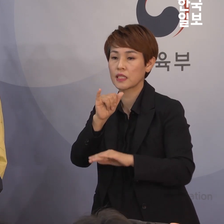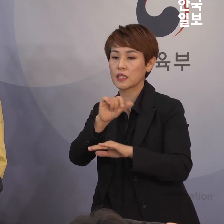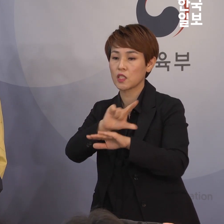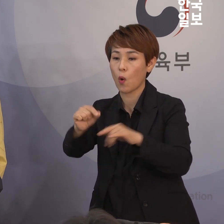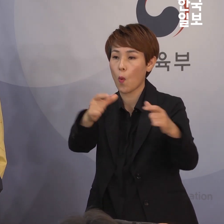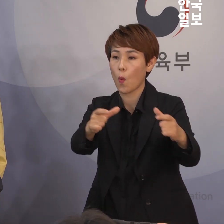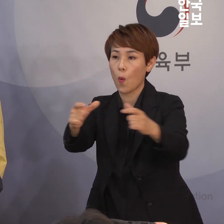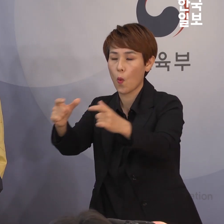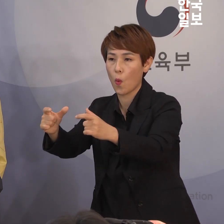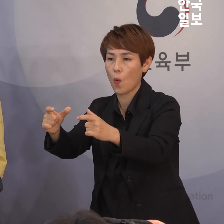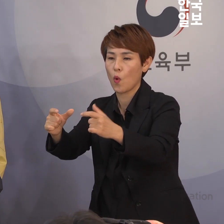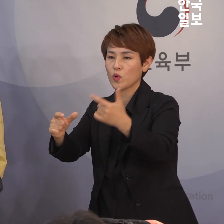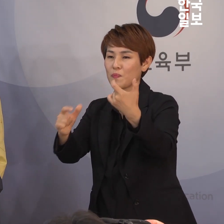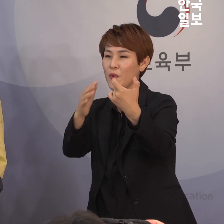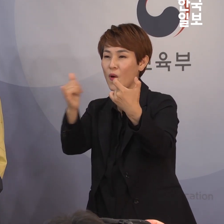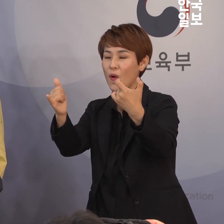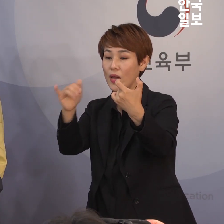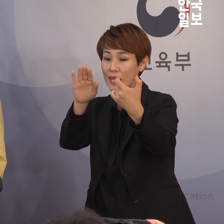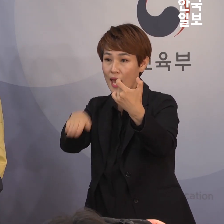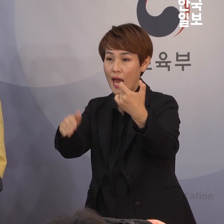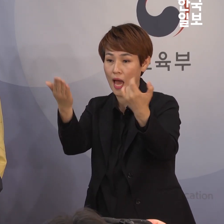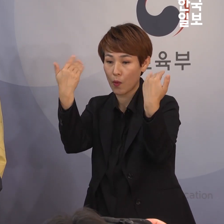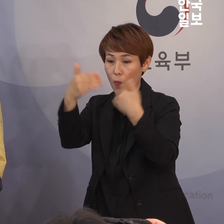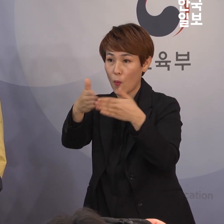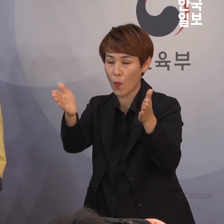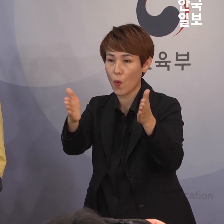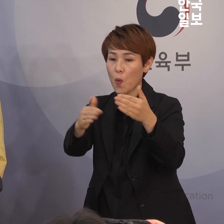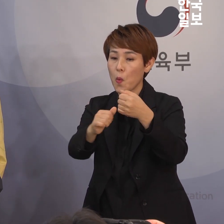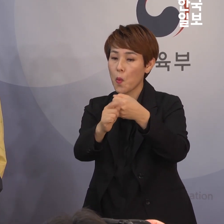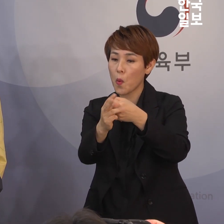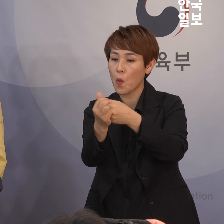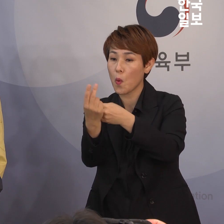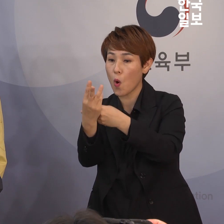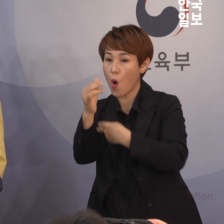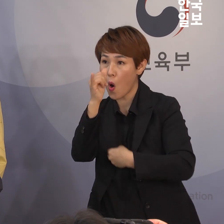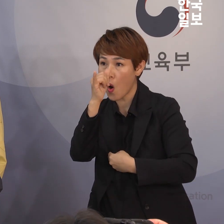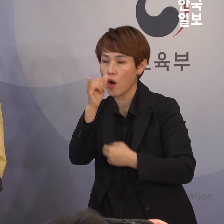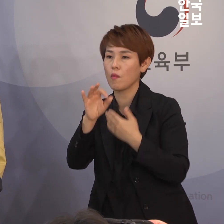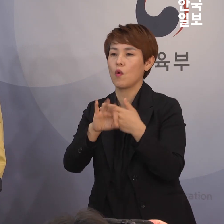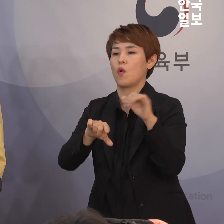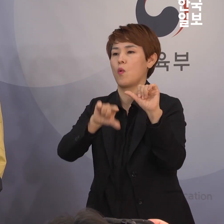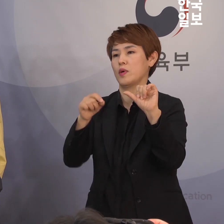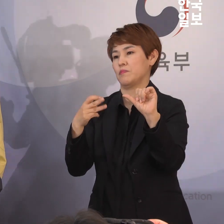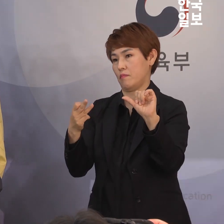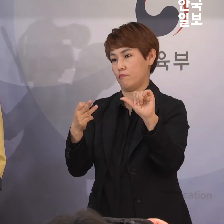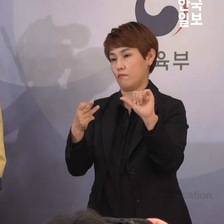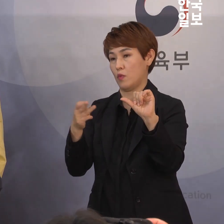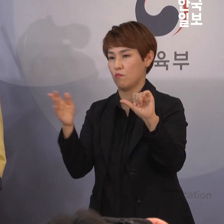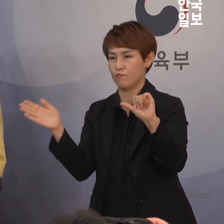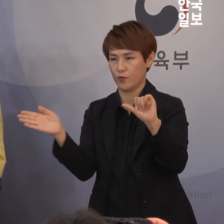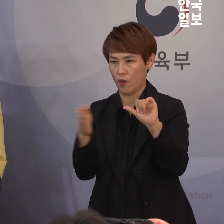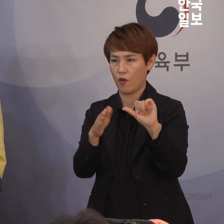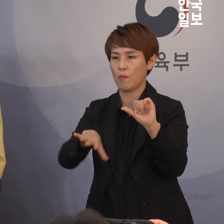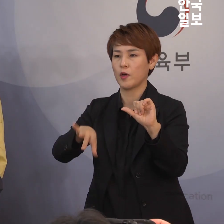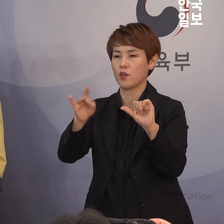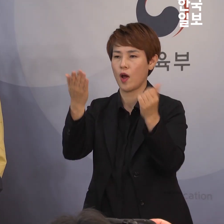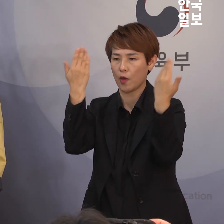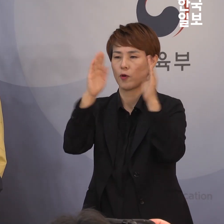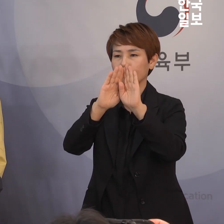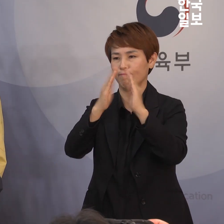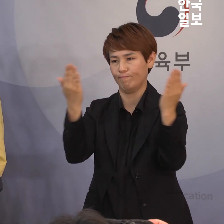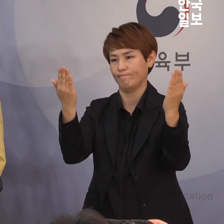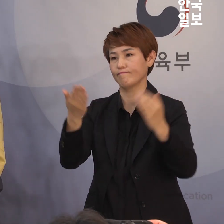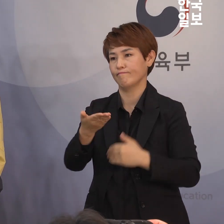재학생 60명 이하의 소규모 초중학교는 5월 13일부터 우선